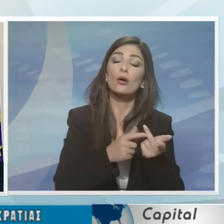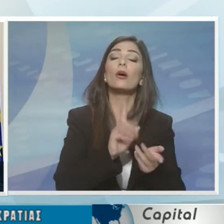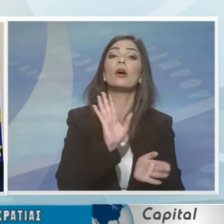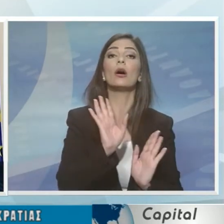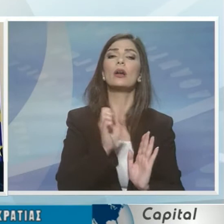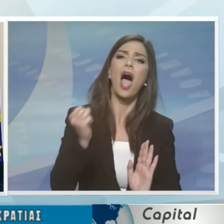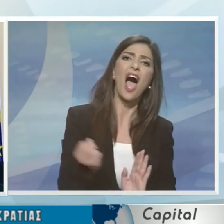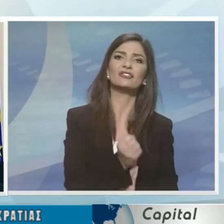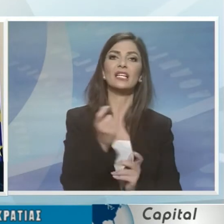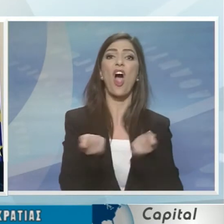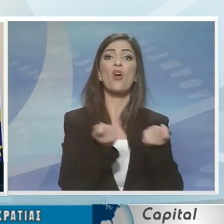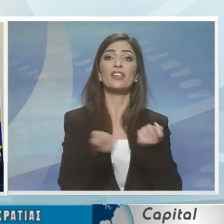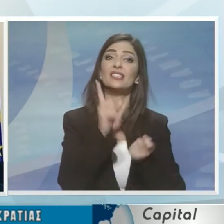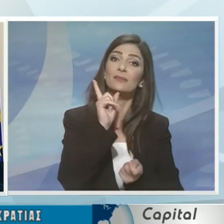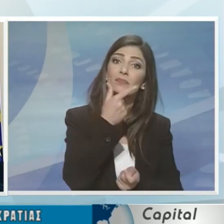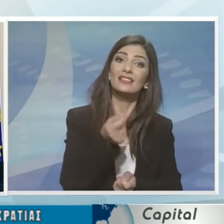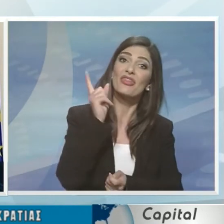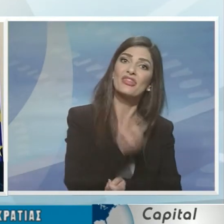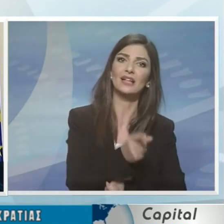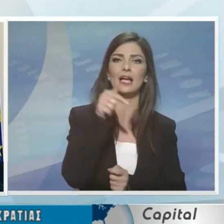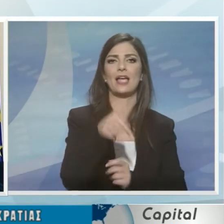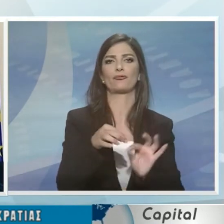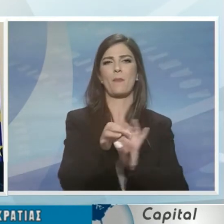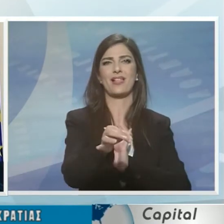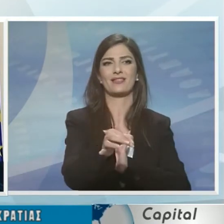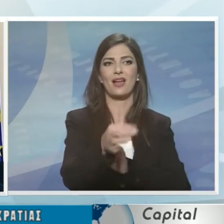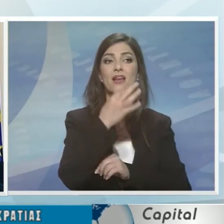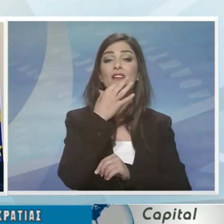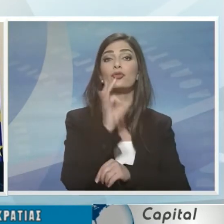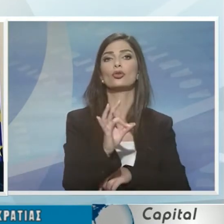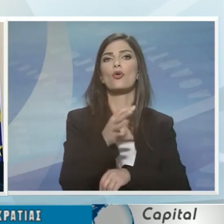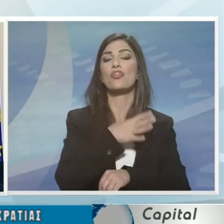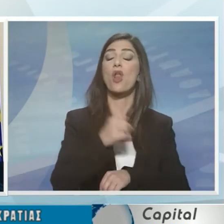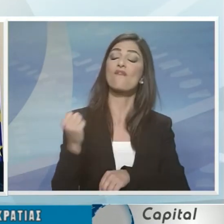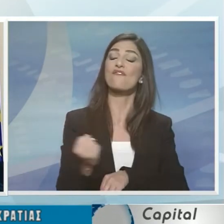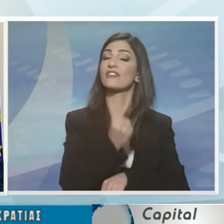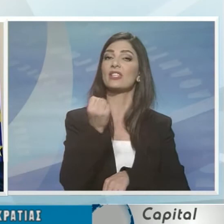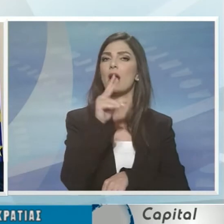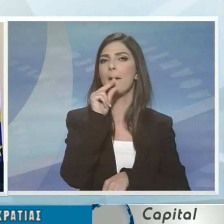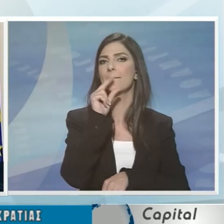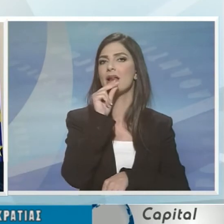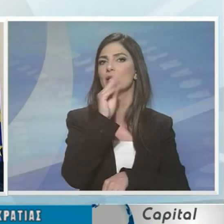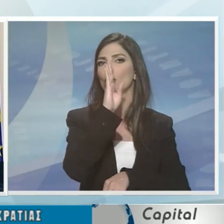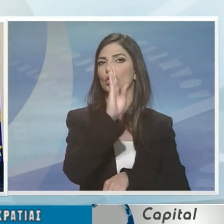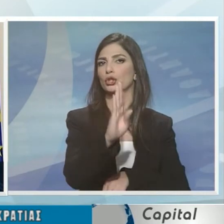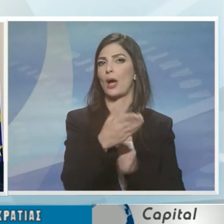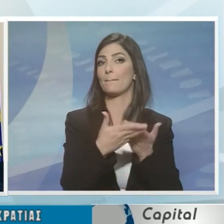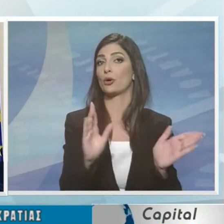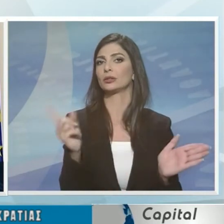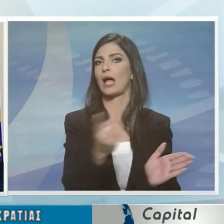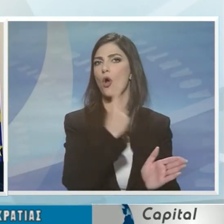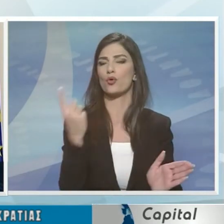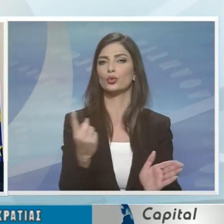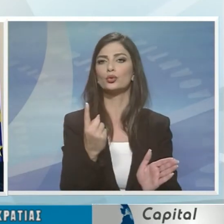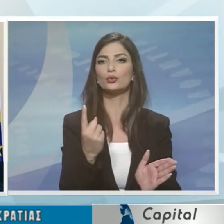εφαρμογή. Για τούτο και θα είμαι έντονος απευθυνόμενος προς το σύνολο των πολιτών που